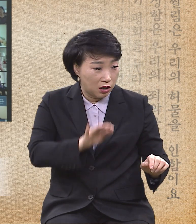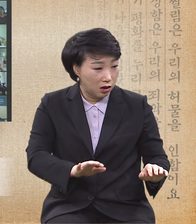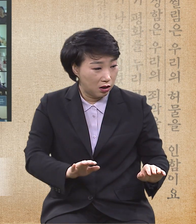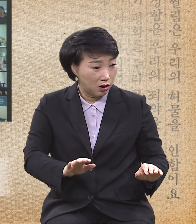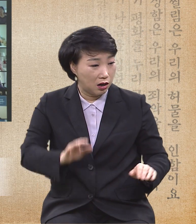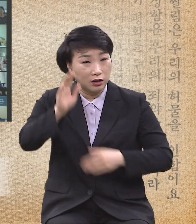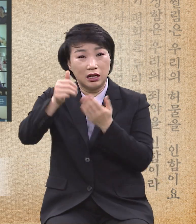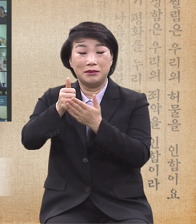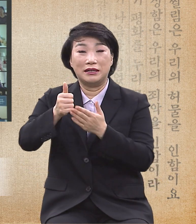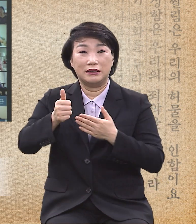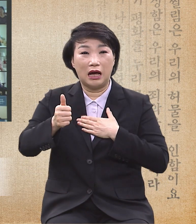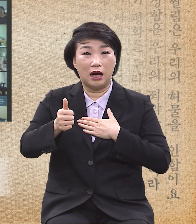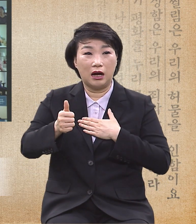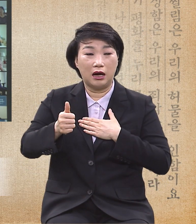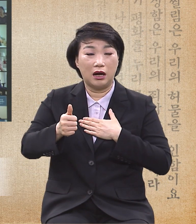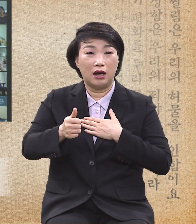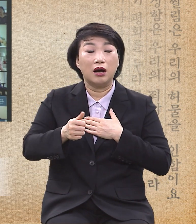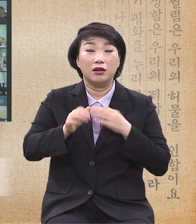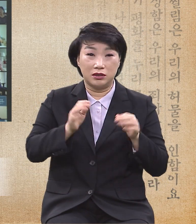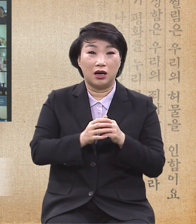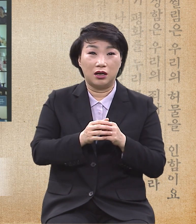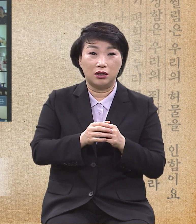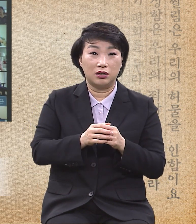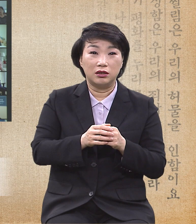하나님이 나 기업 잘 되라고 오셨나?